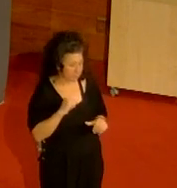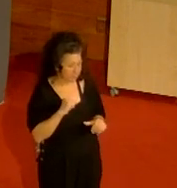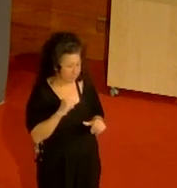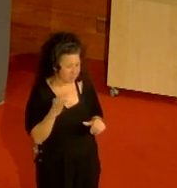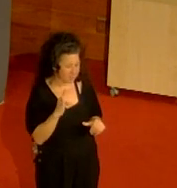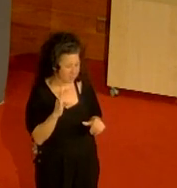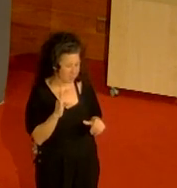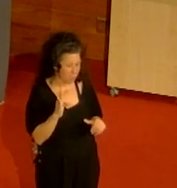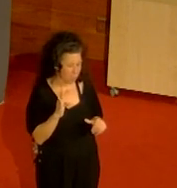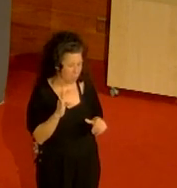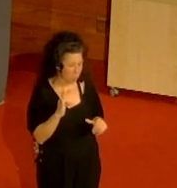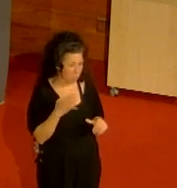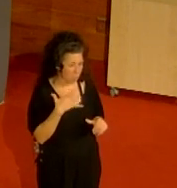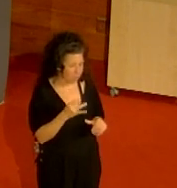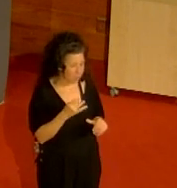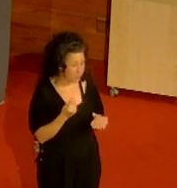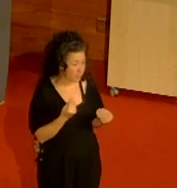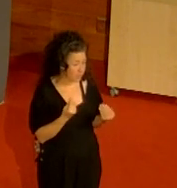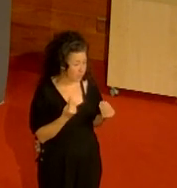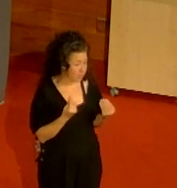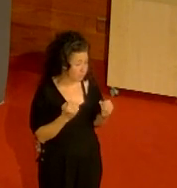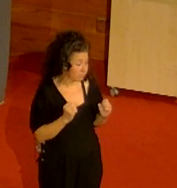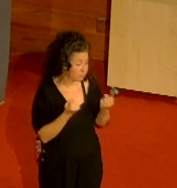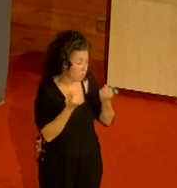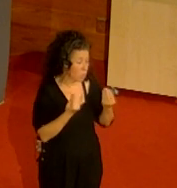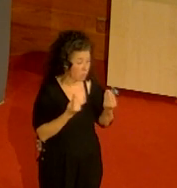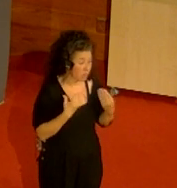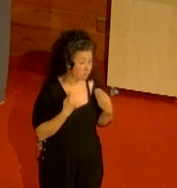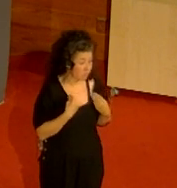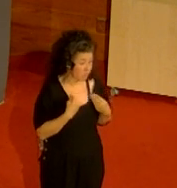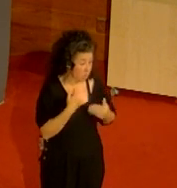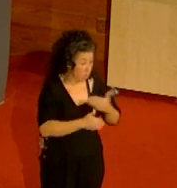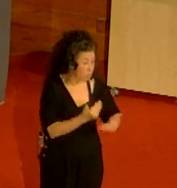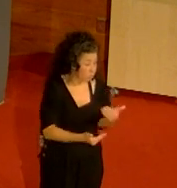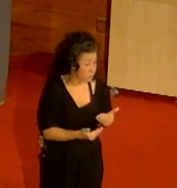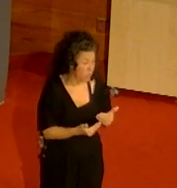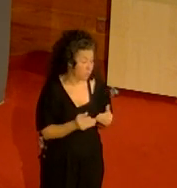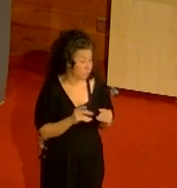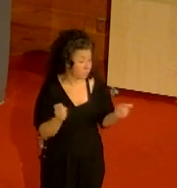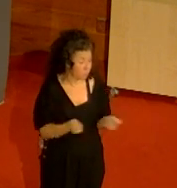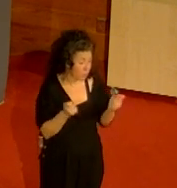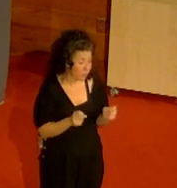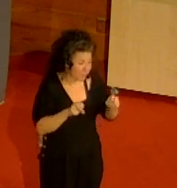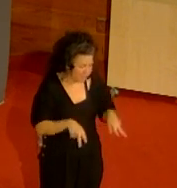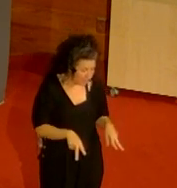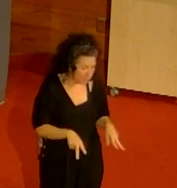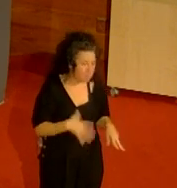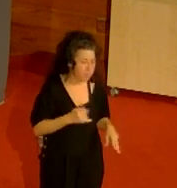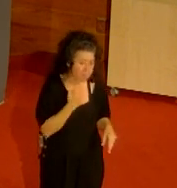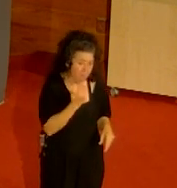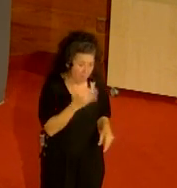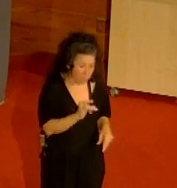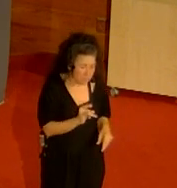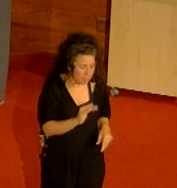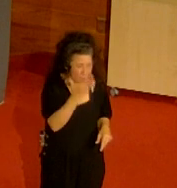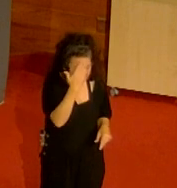publicidad. Porque si no, es un problema. Bueno, la publicidad puede ser una parte de la financiación, pero no la principal. Mucho mejor,